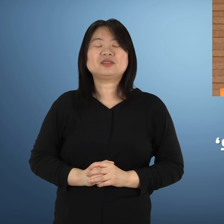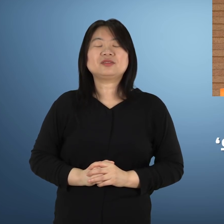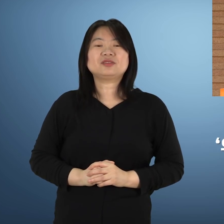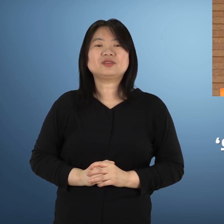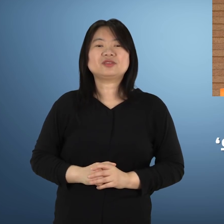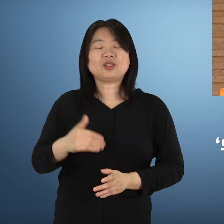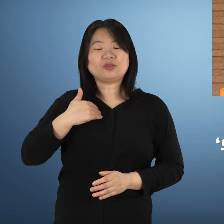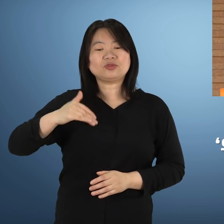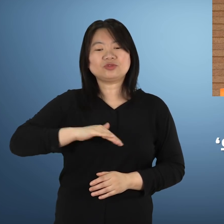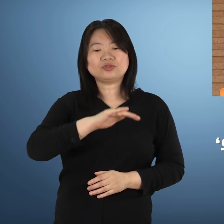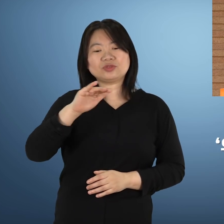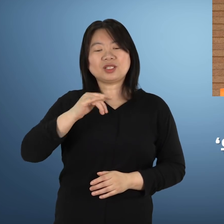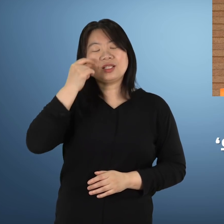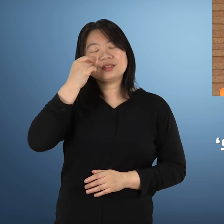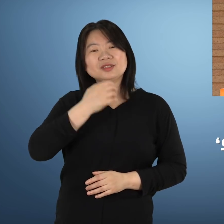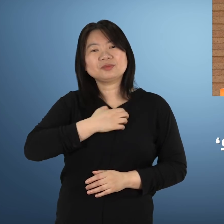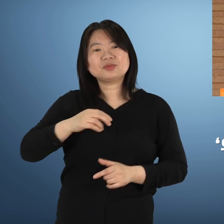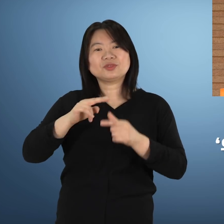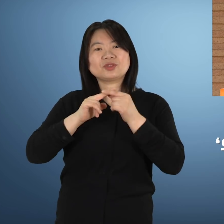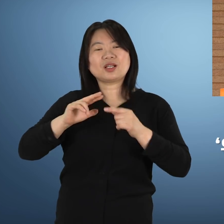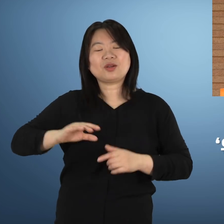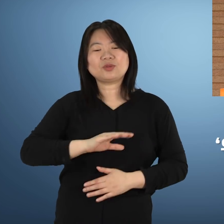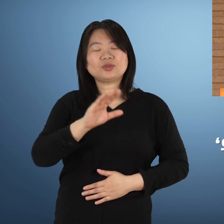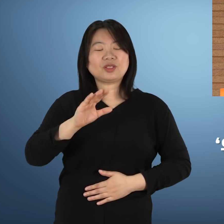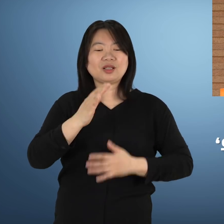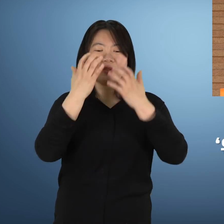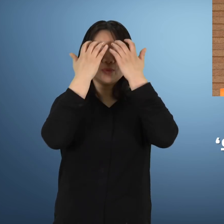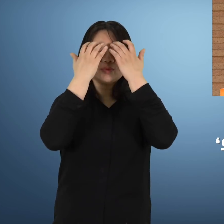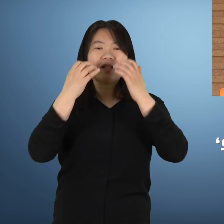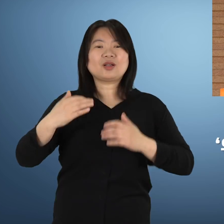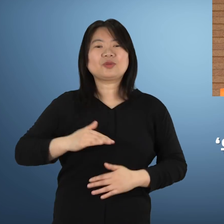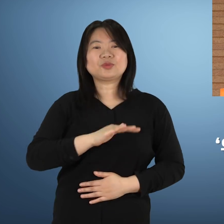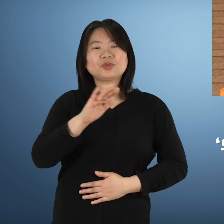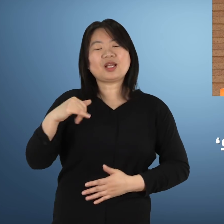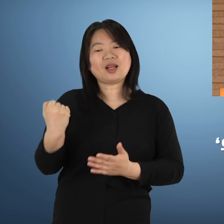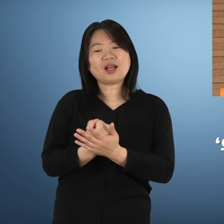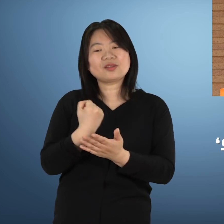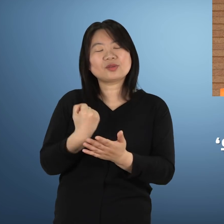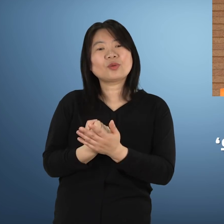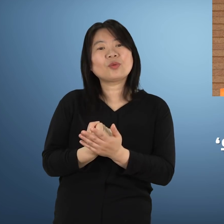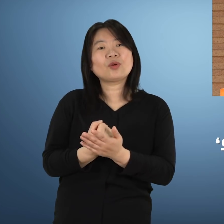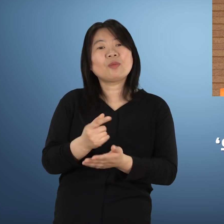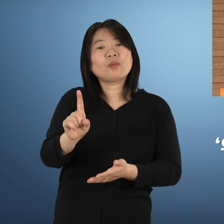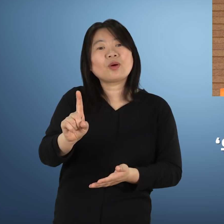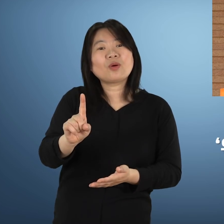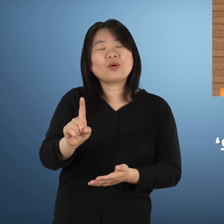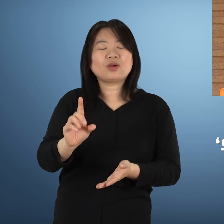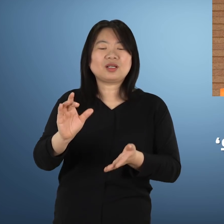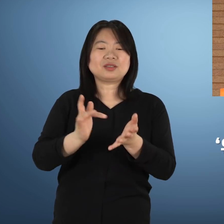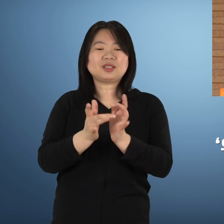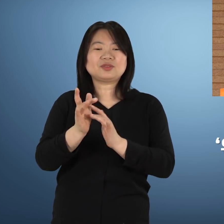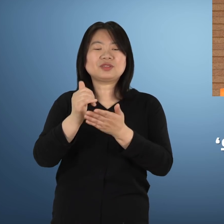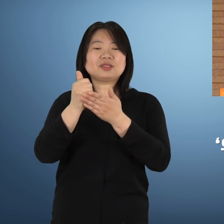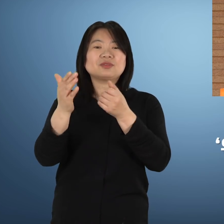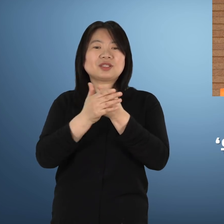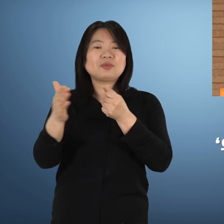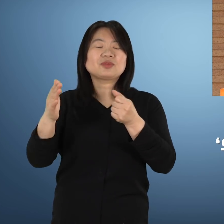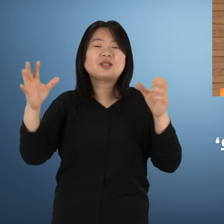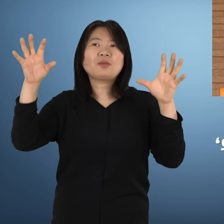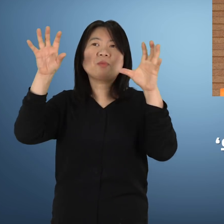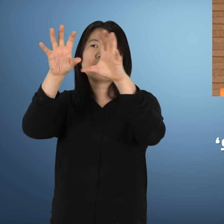그러니까 우리의 슬픔과 우리의 고난과 우리의 애통이 그리스도로